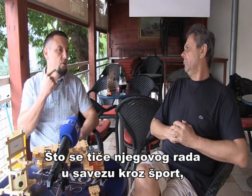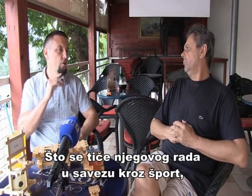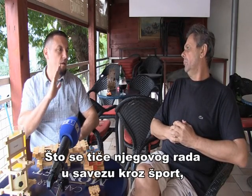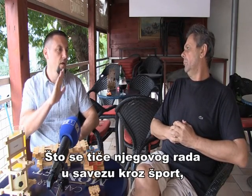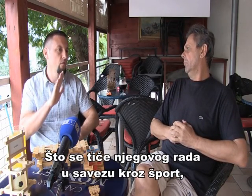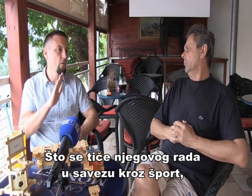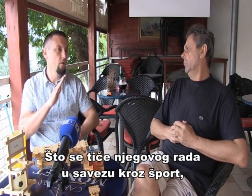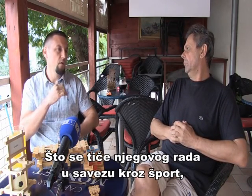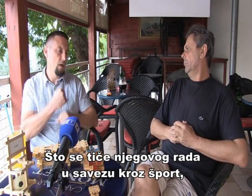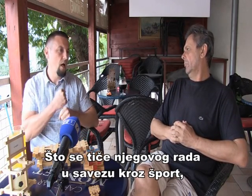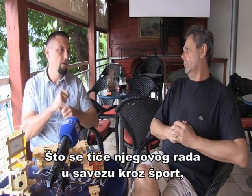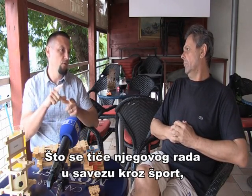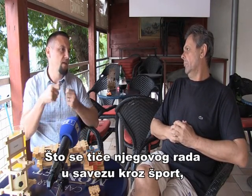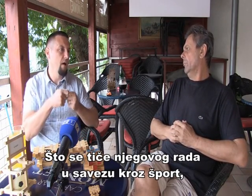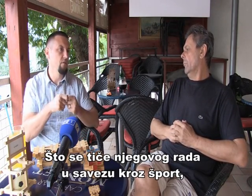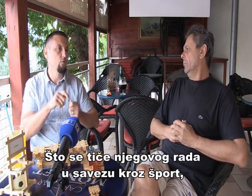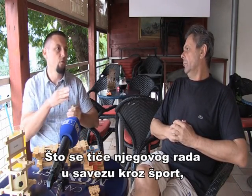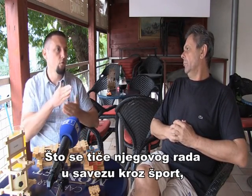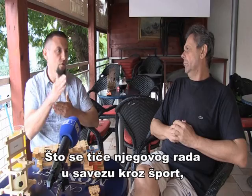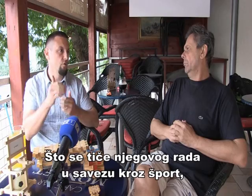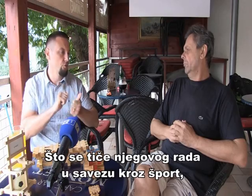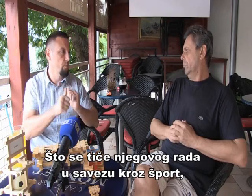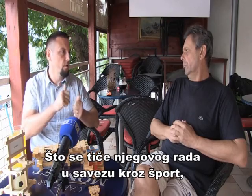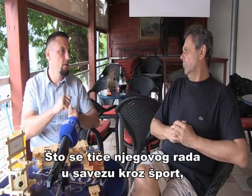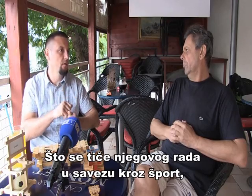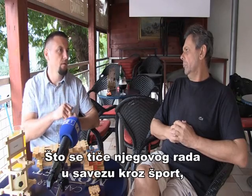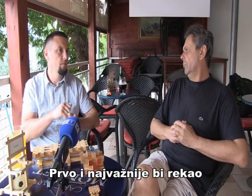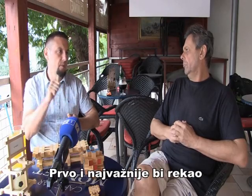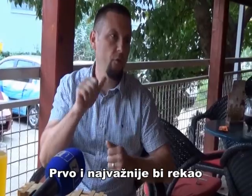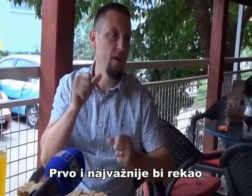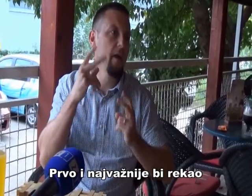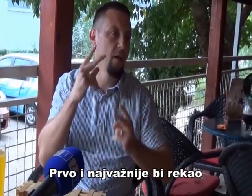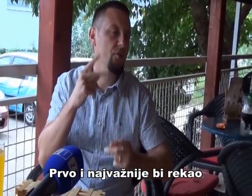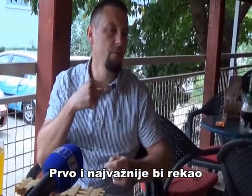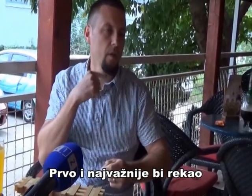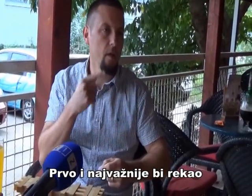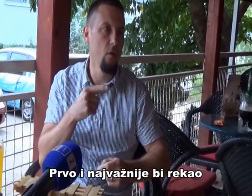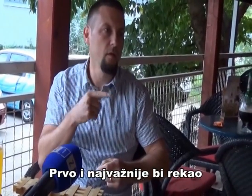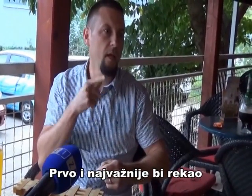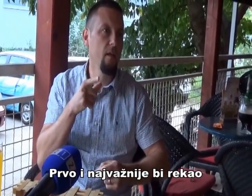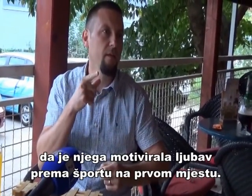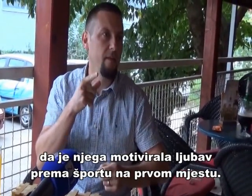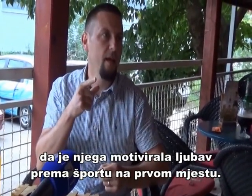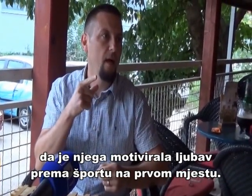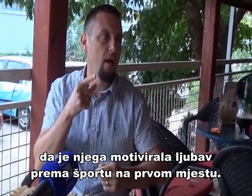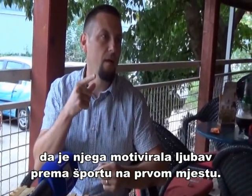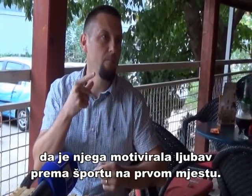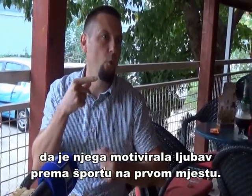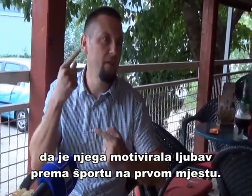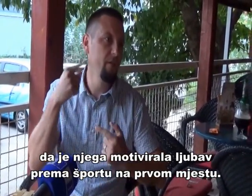tiče njegovog rada u Savezu kroz šport, prvo i najvažnije bih rekao da je njega